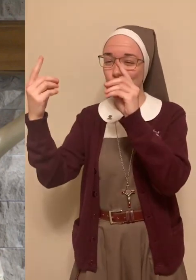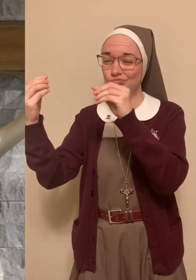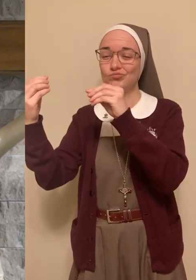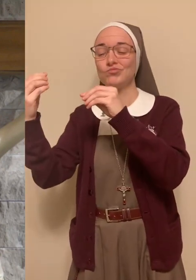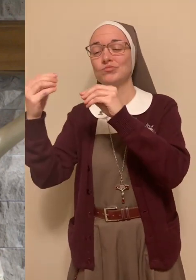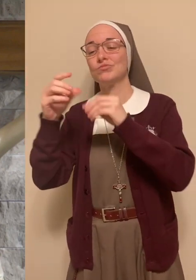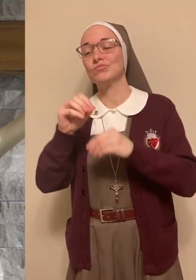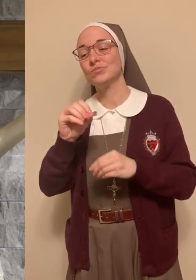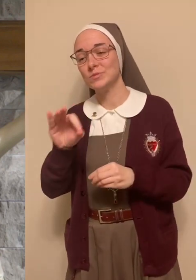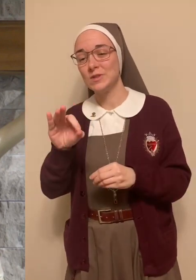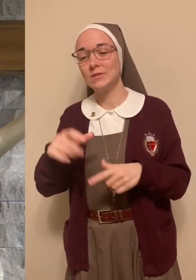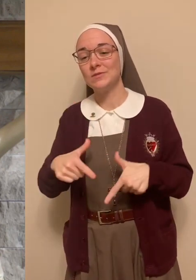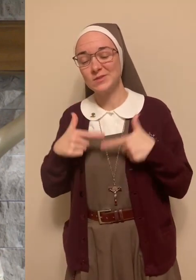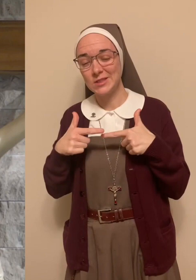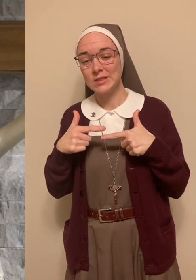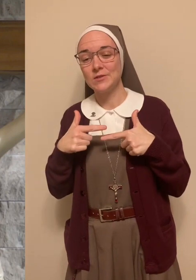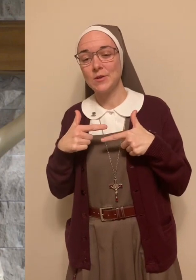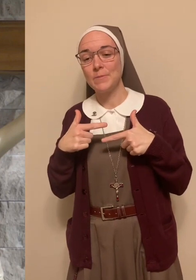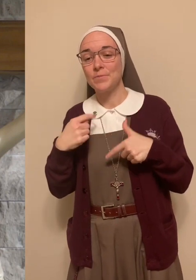por todo este continente